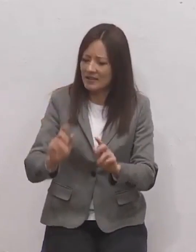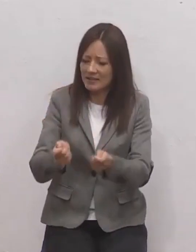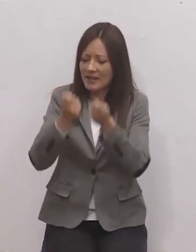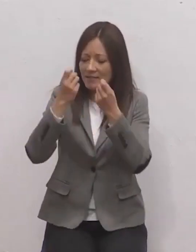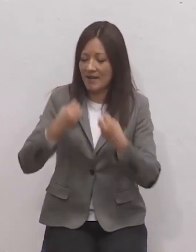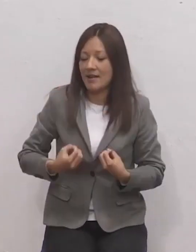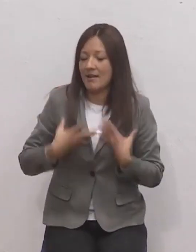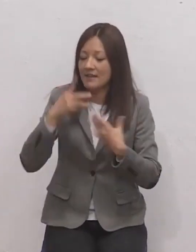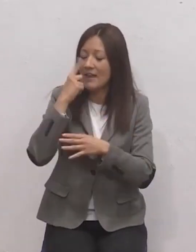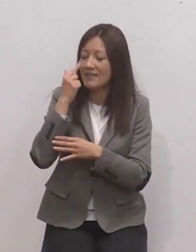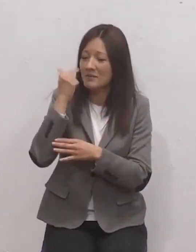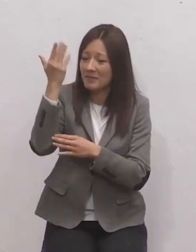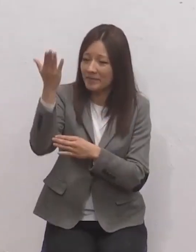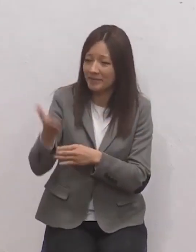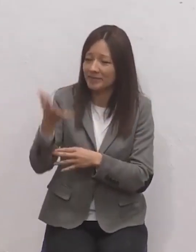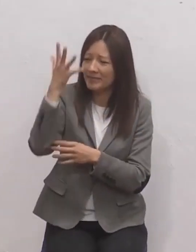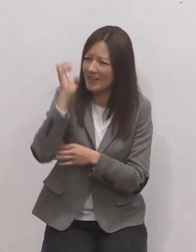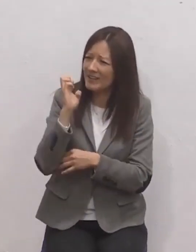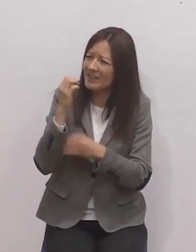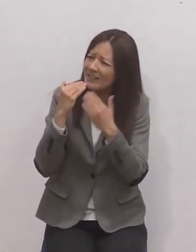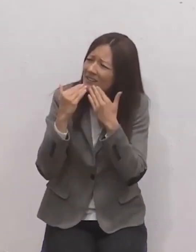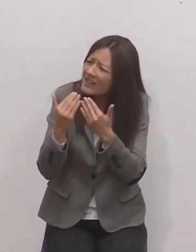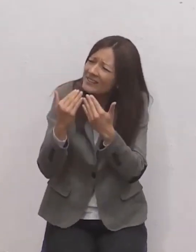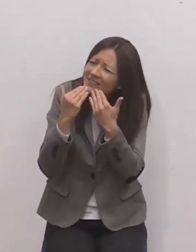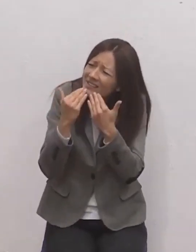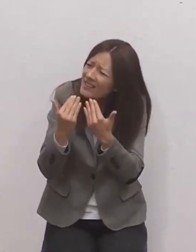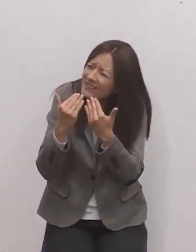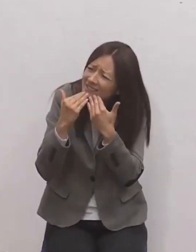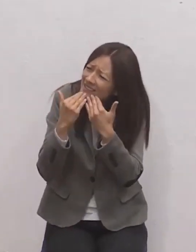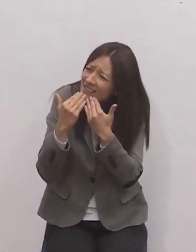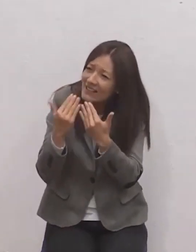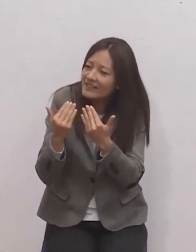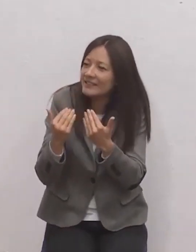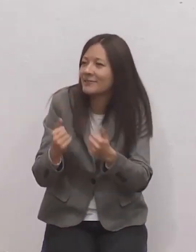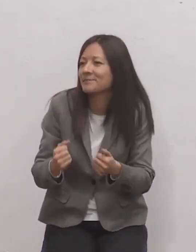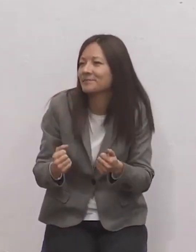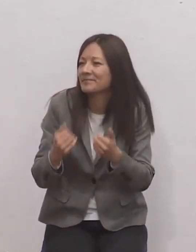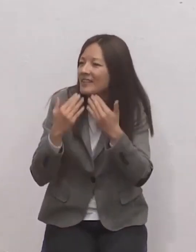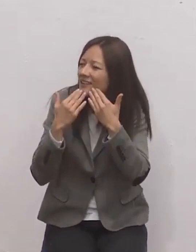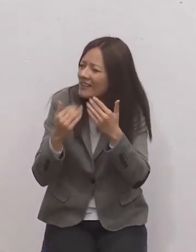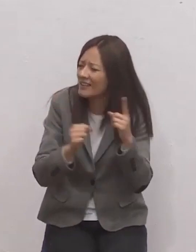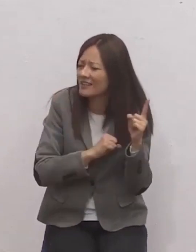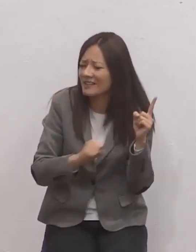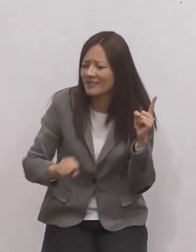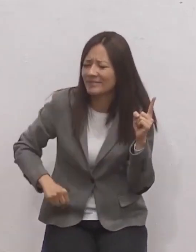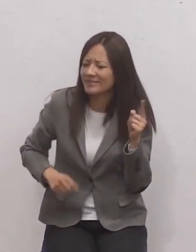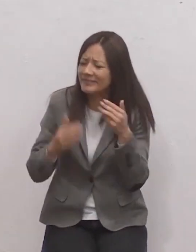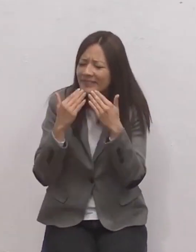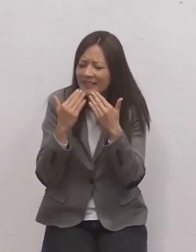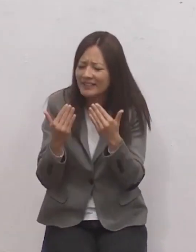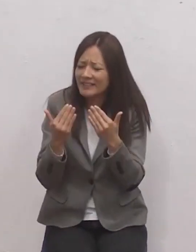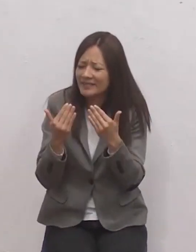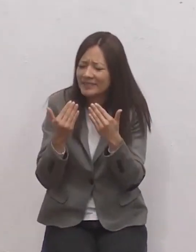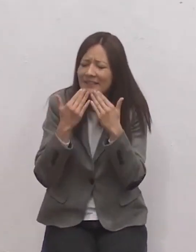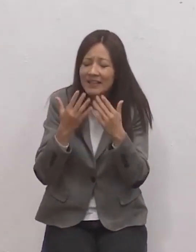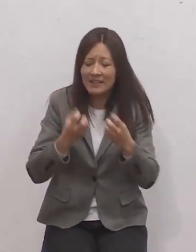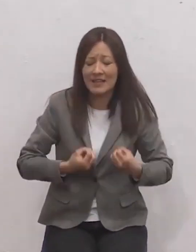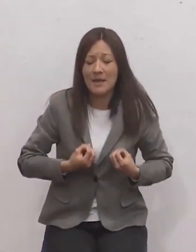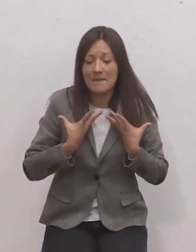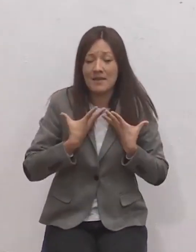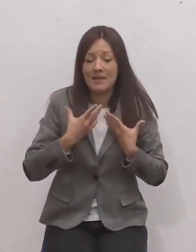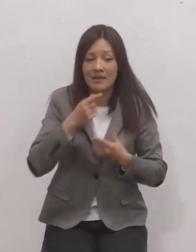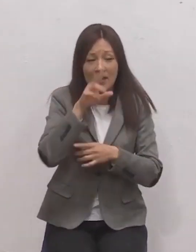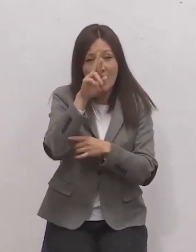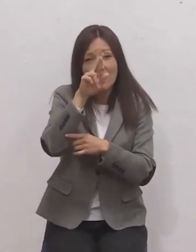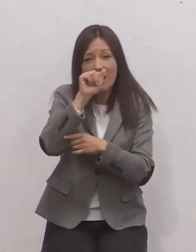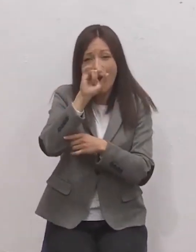de Dani, Señor. Gracias por la vida de Dani. Gracias. Gracias, Santo. Gracias. Gracias por la vida de Raúl,